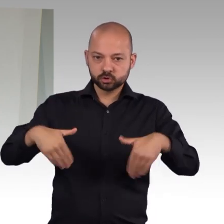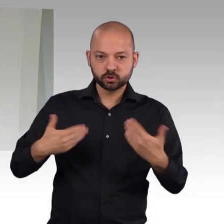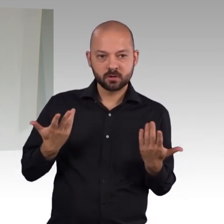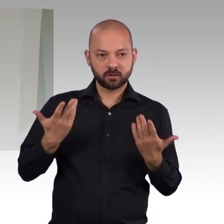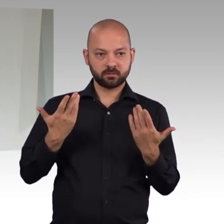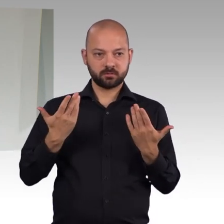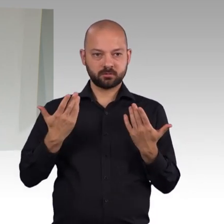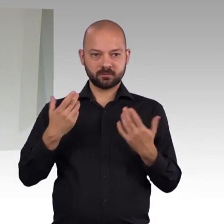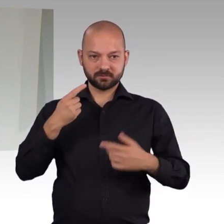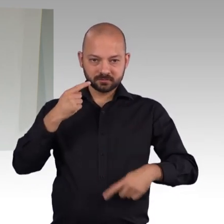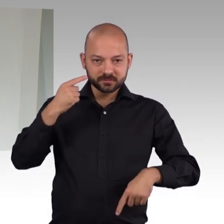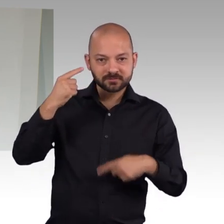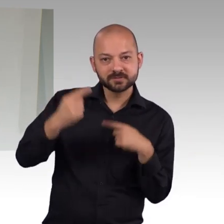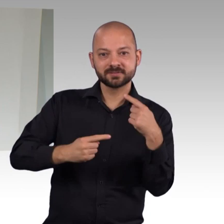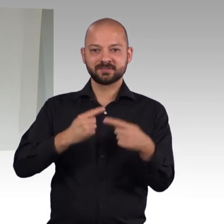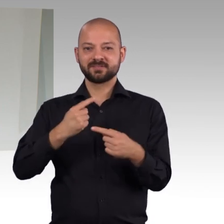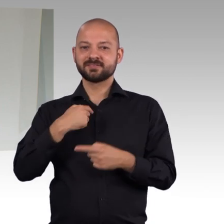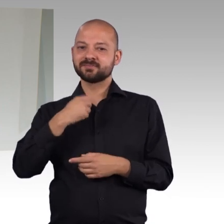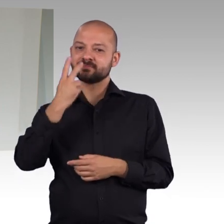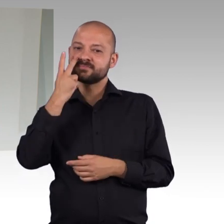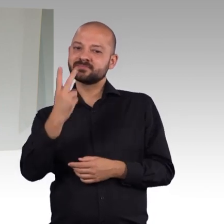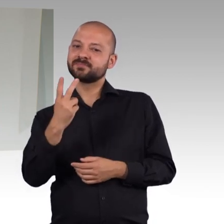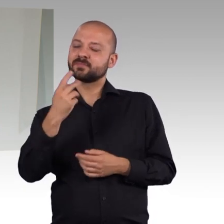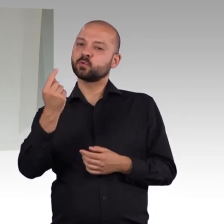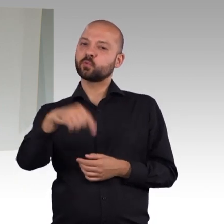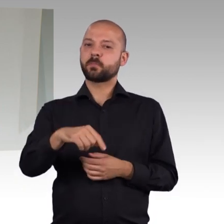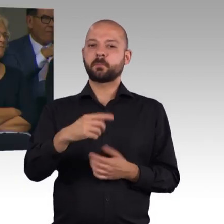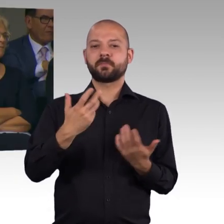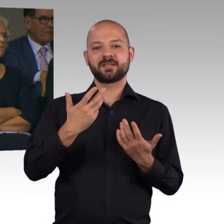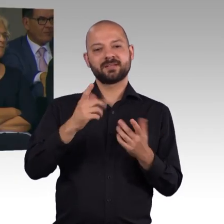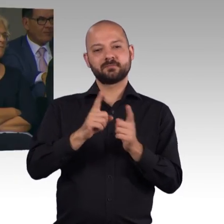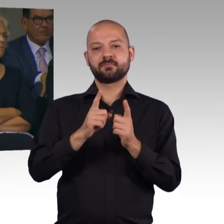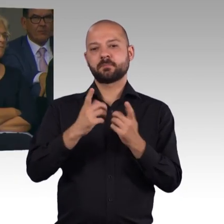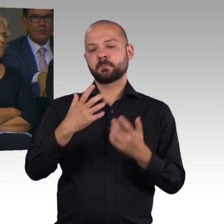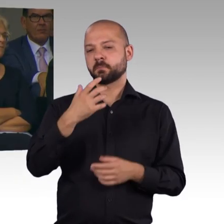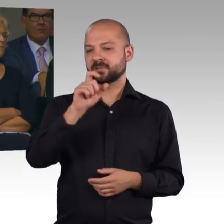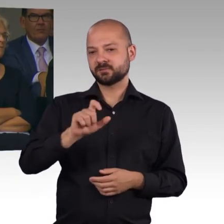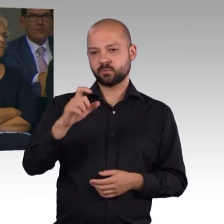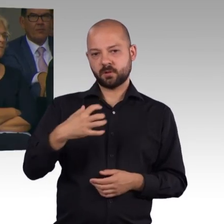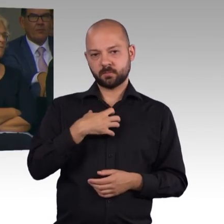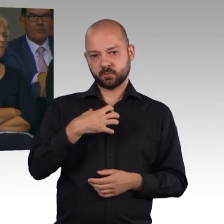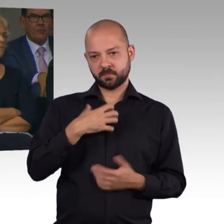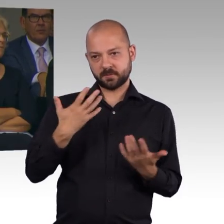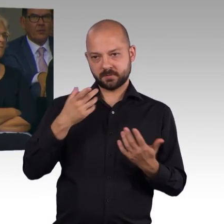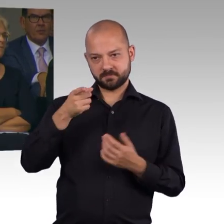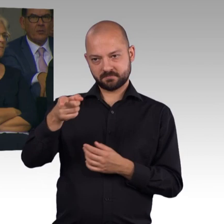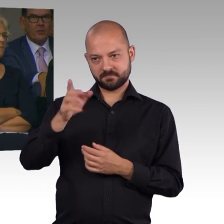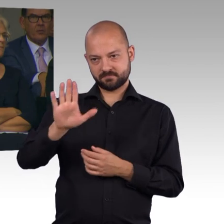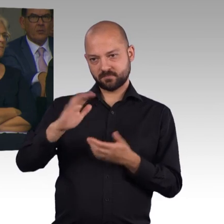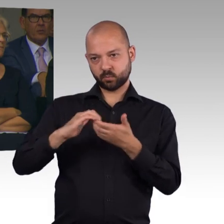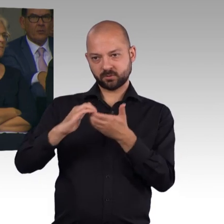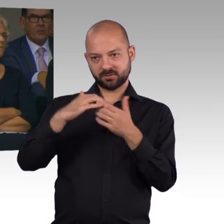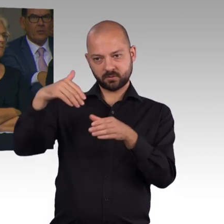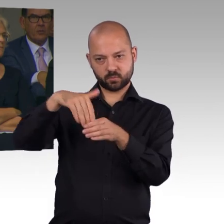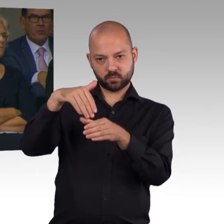Frau Kramp-Karrenbauer, haben ein instrumentelles Verhältnis zum Verteidigungsministerium. Wollten Sie sich nicht voll der